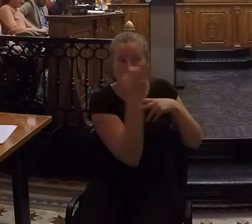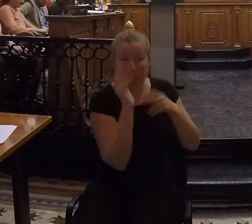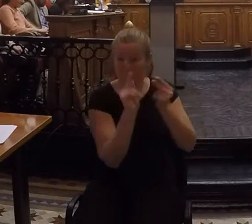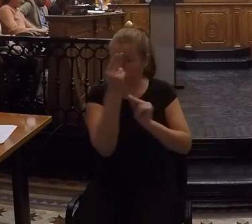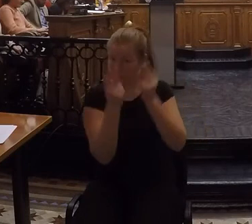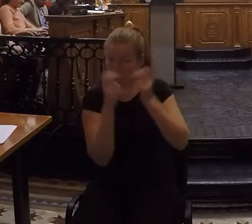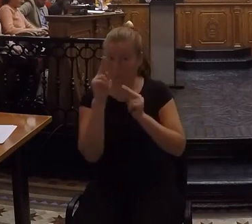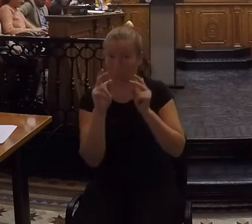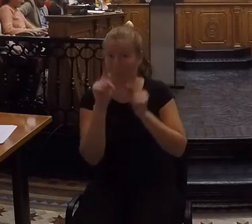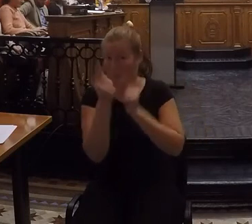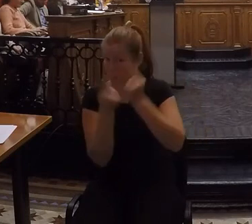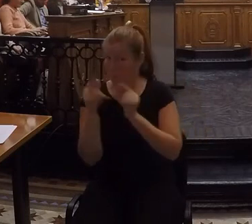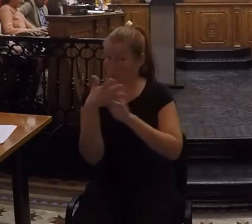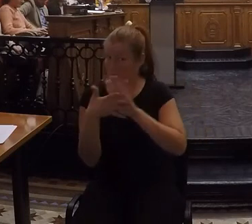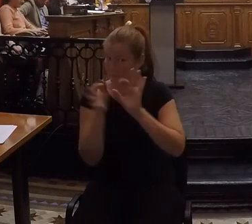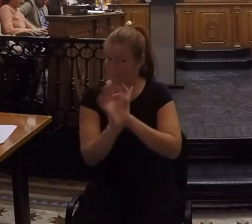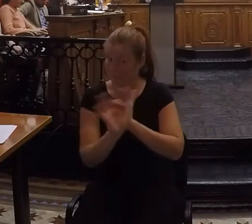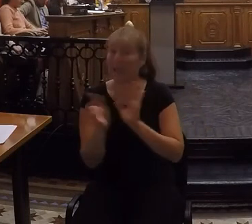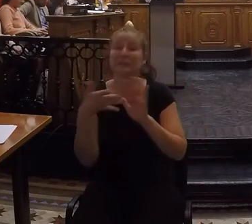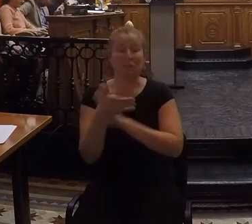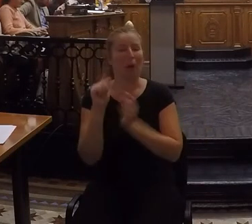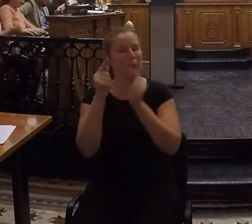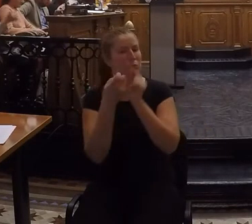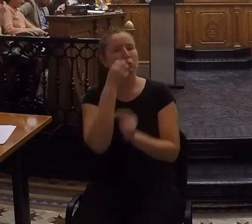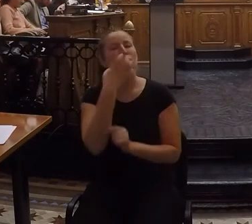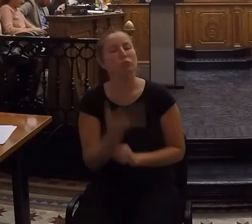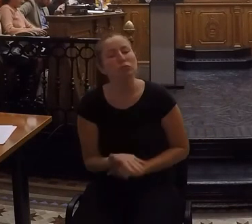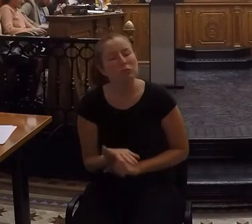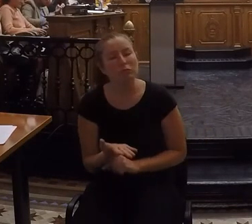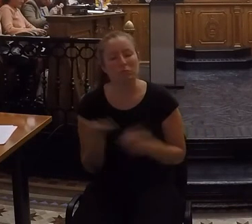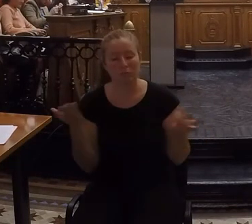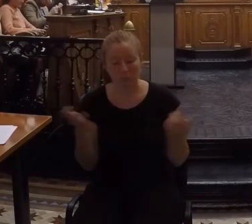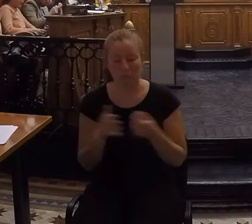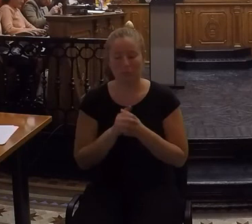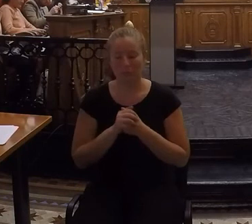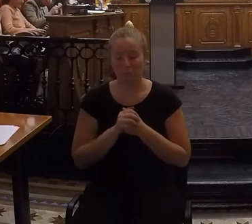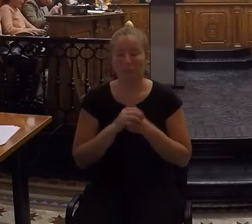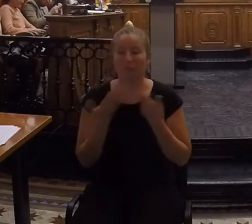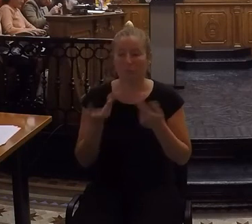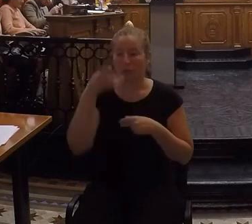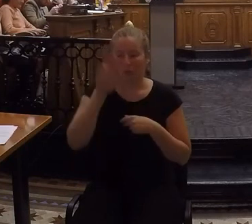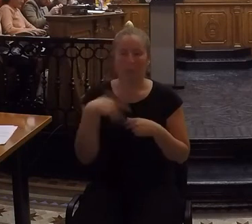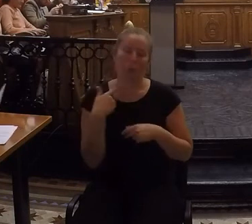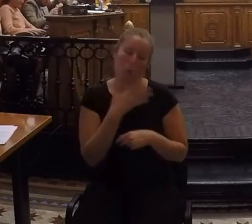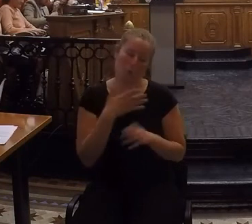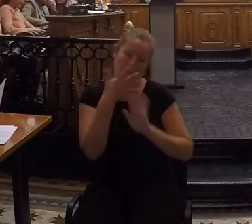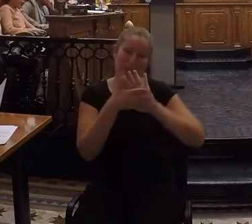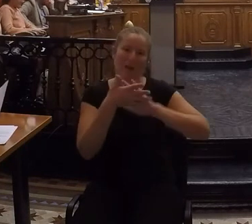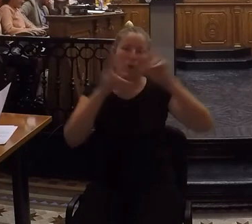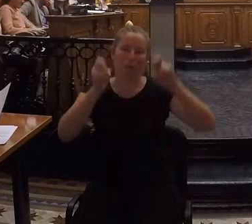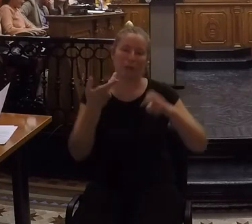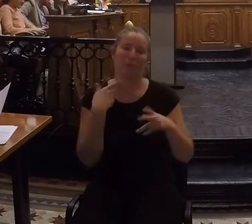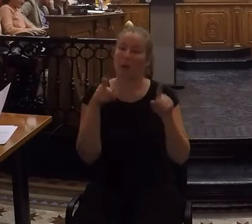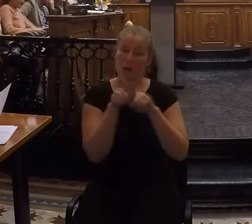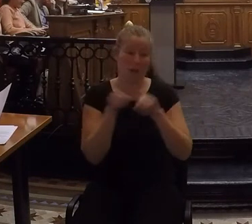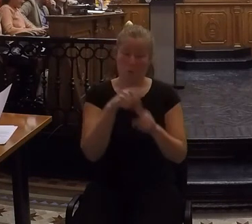ha explicado suficientemente tanto por mi parte como por parte de Mireia Moyá. Yo creo que ha quedado claro.